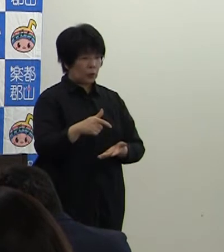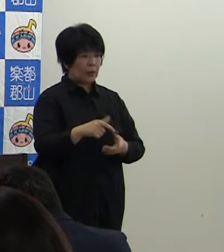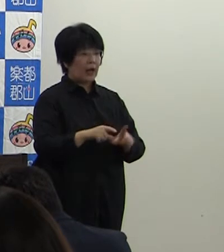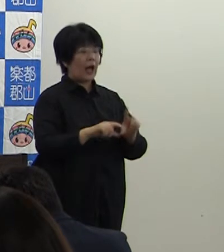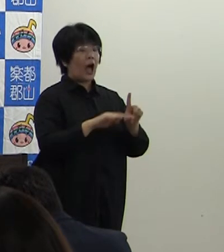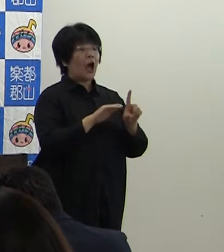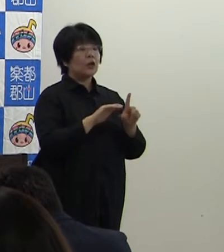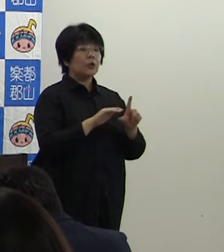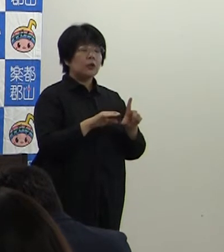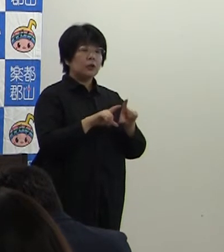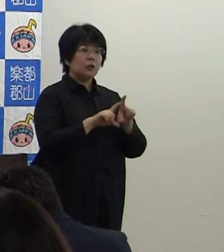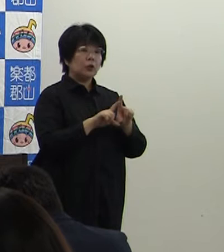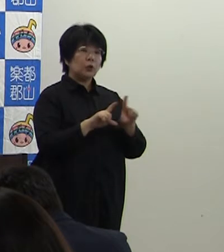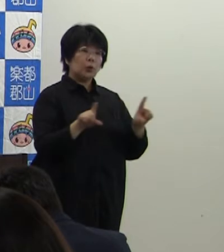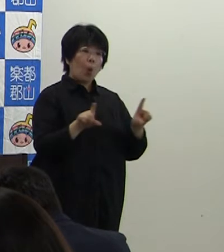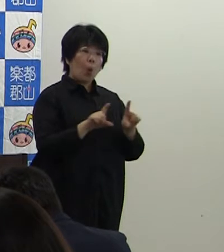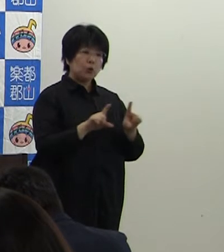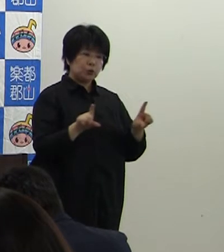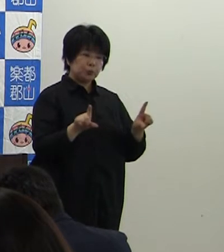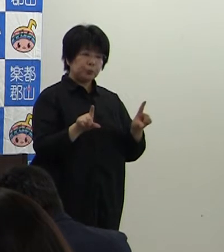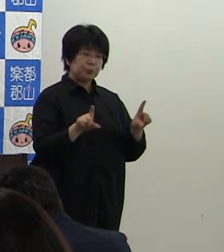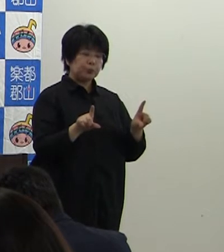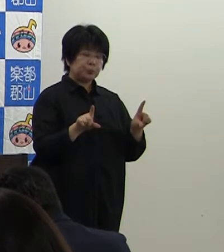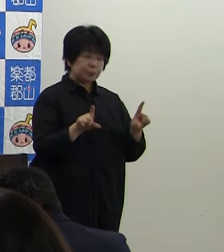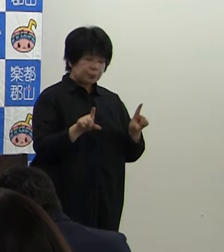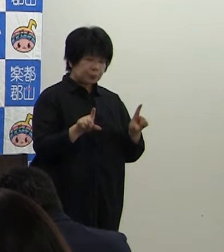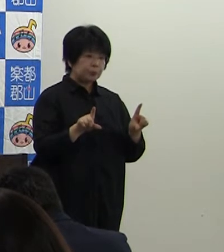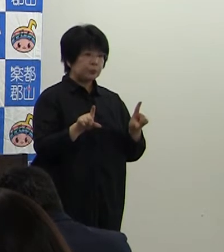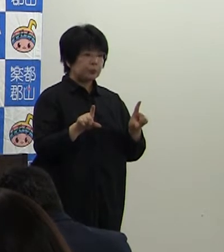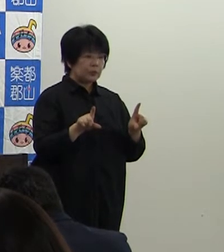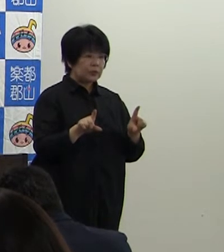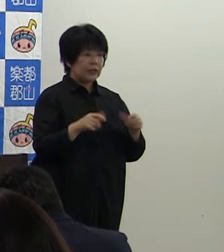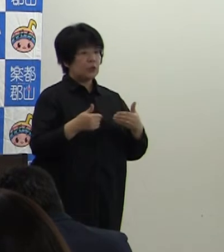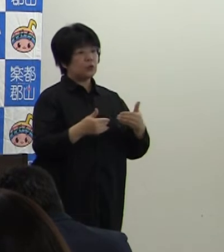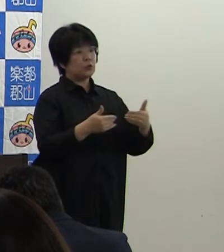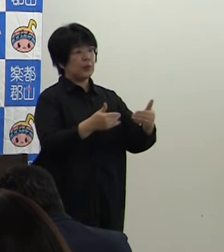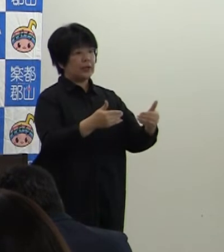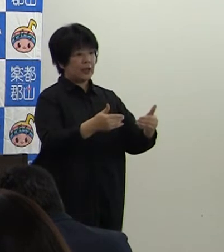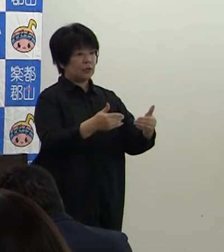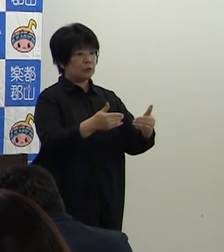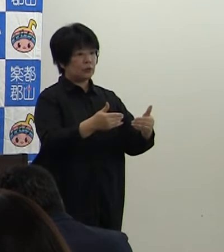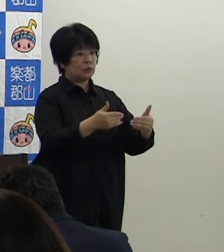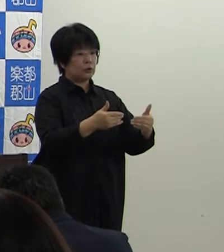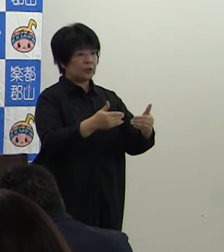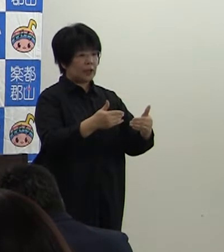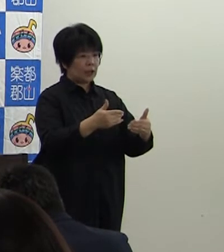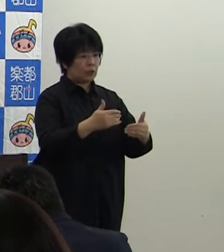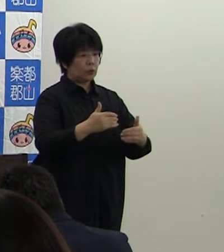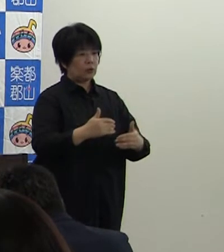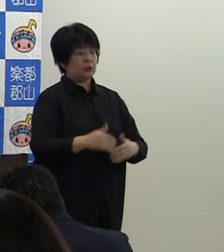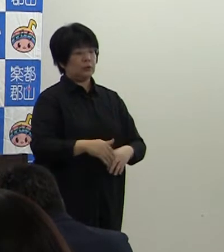の経済競争が非常に盛んでございます。この実はこの